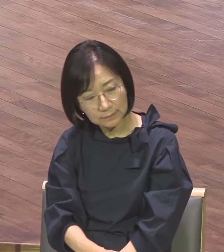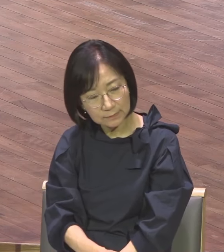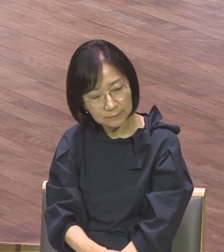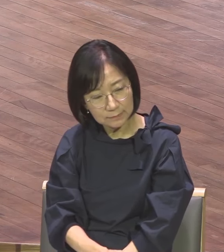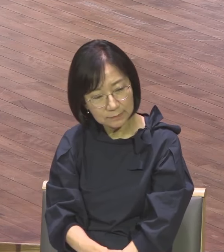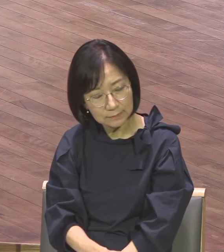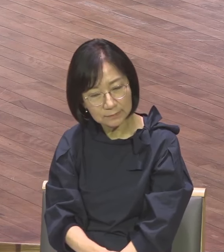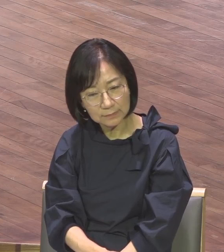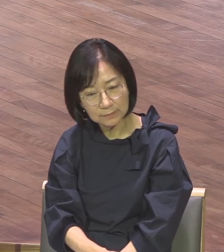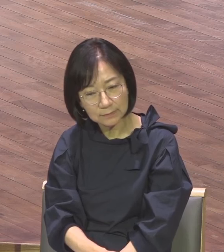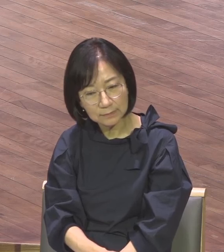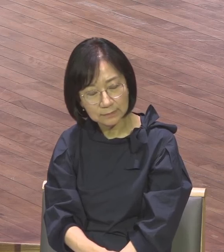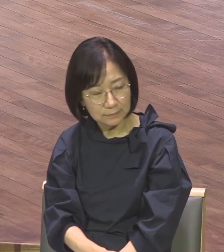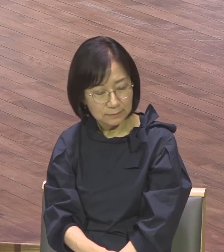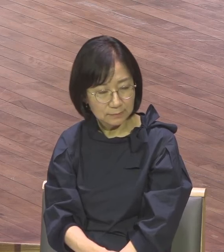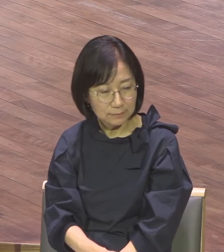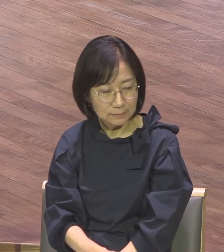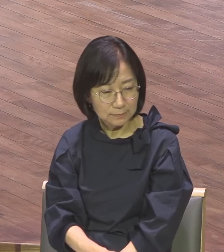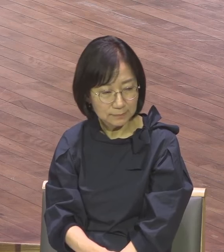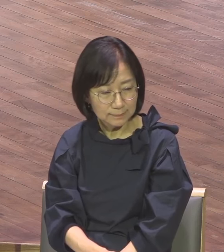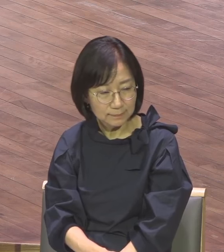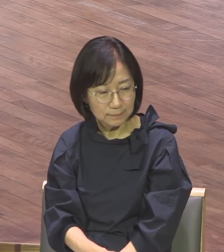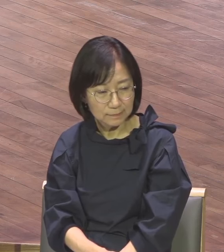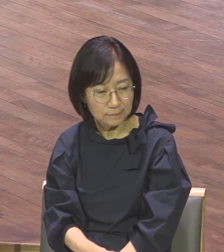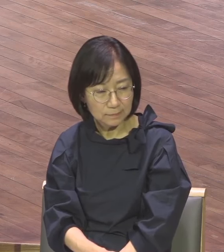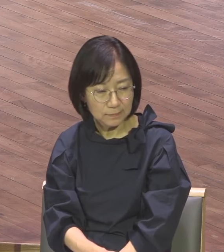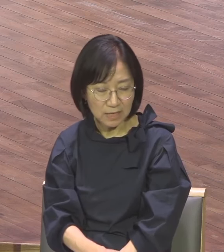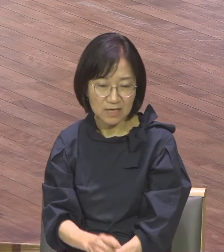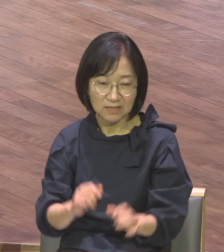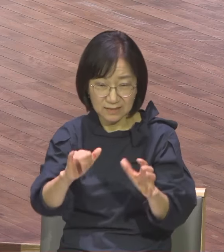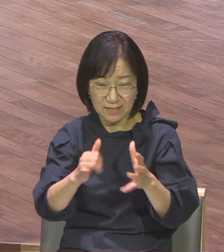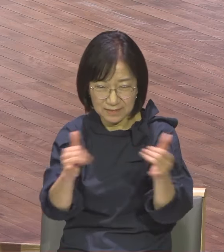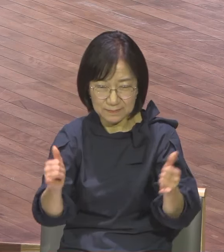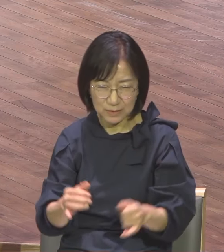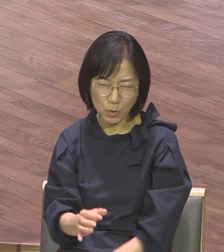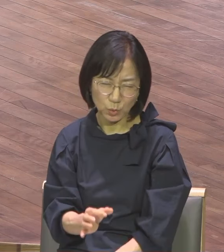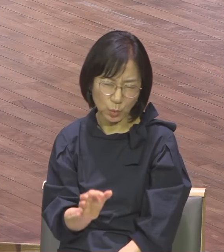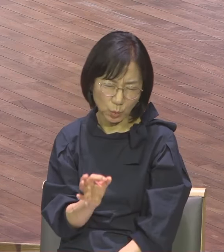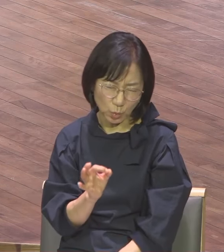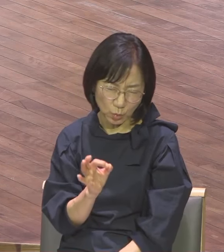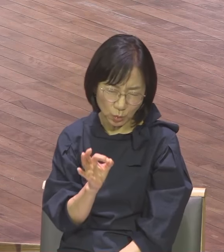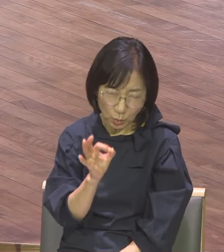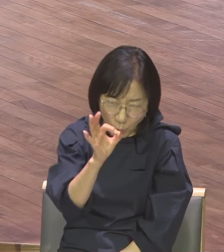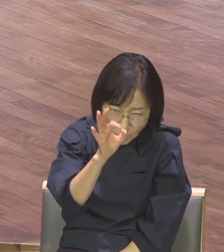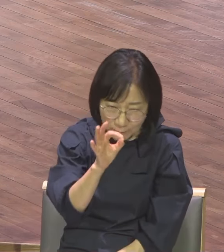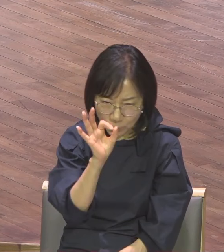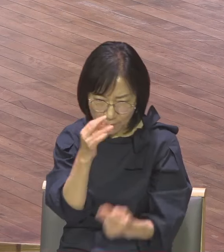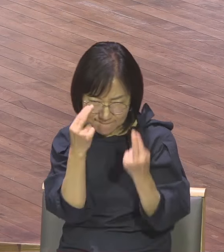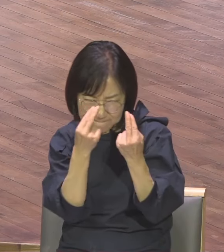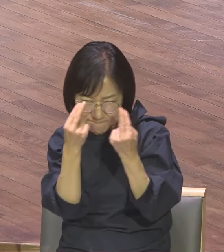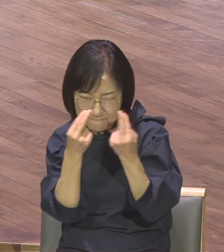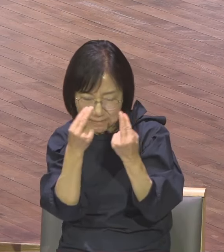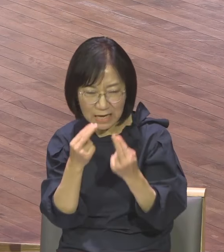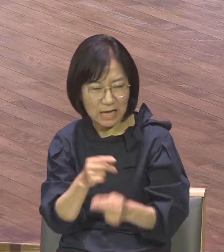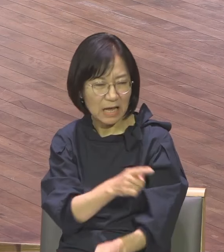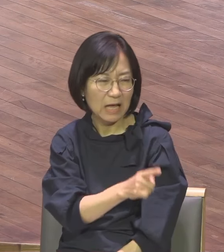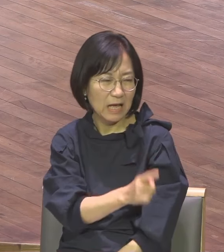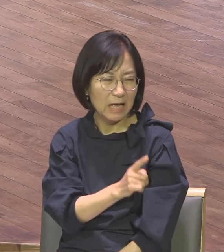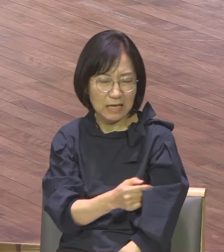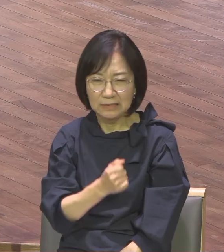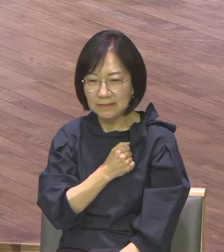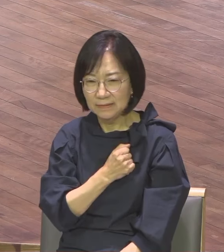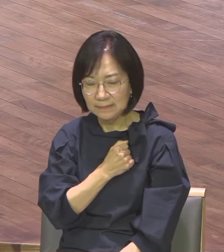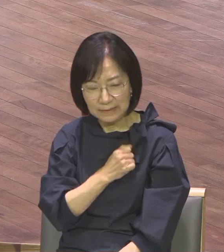그 무조건 욕심을 내가 그냥 돈. 어리석은 자, 인생을 허비하는